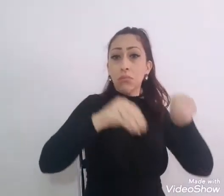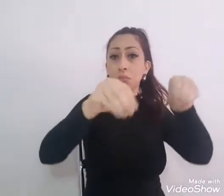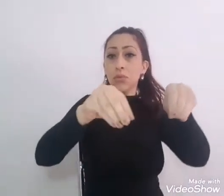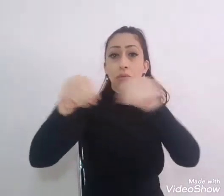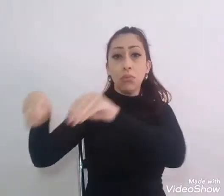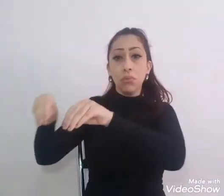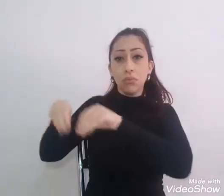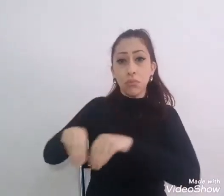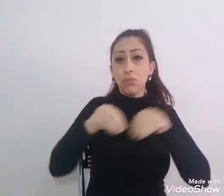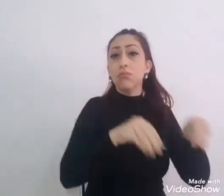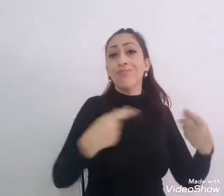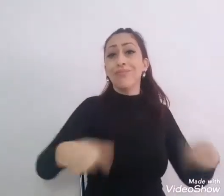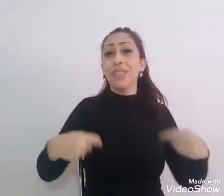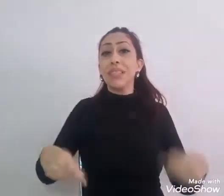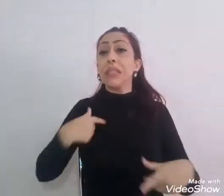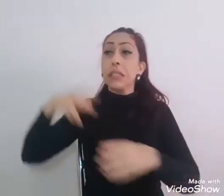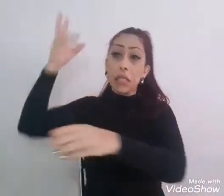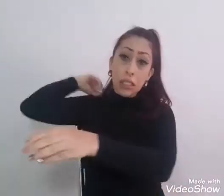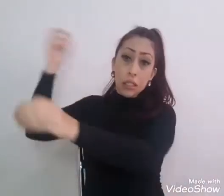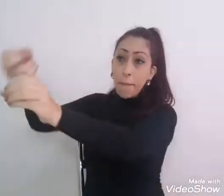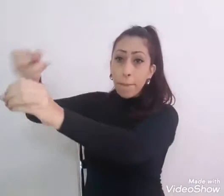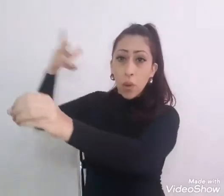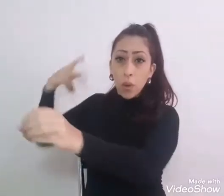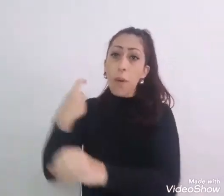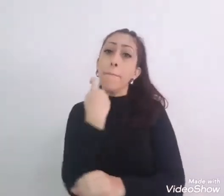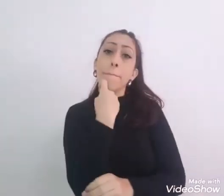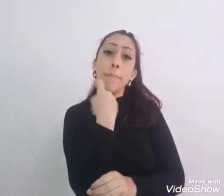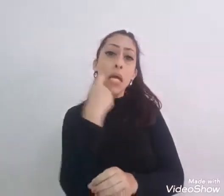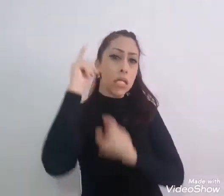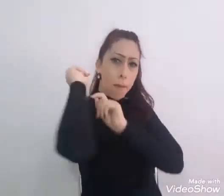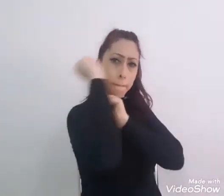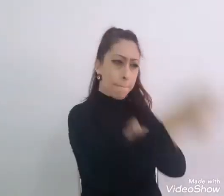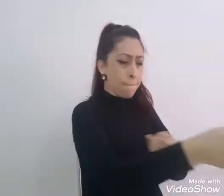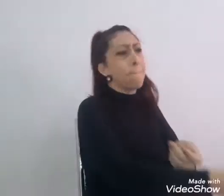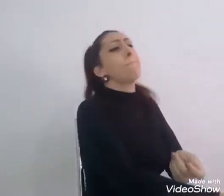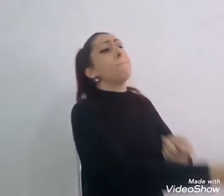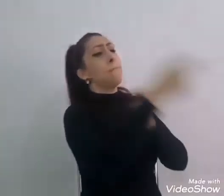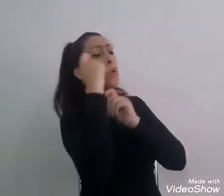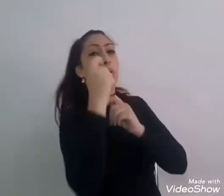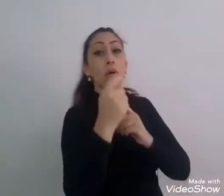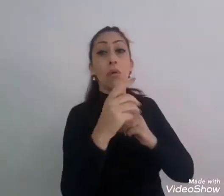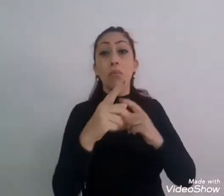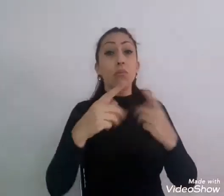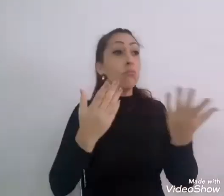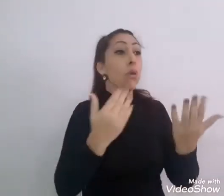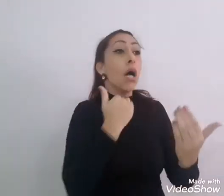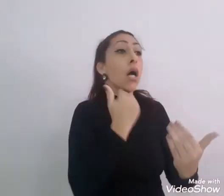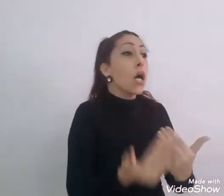acabava a pesca, enfim, eles iam para um outro espaço, tá? Então eram povos caçadores, coletores